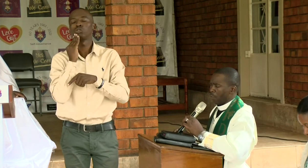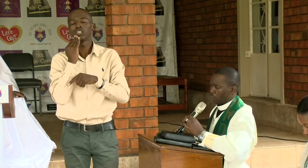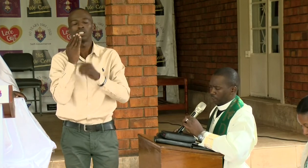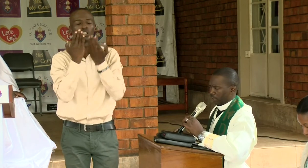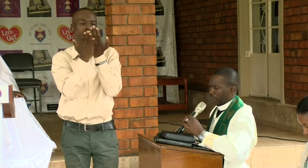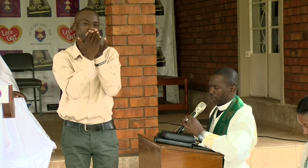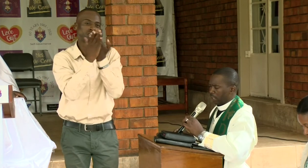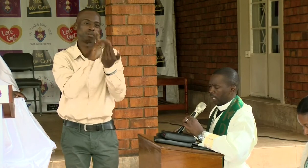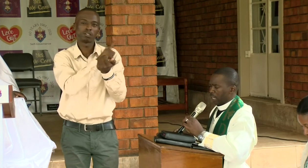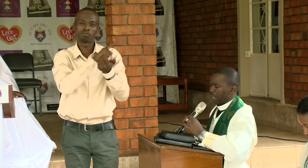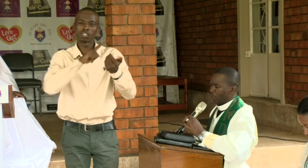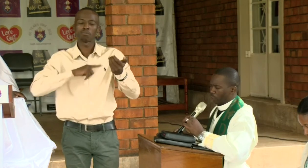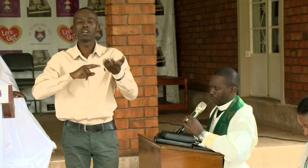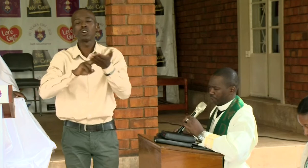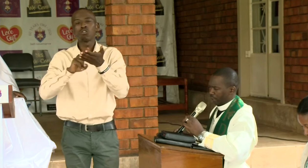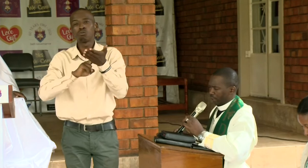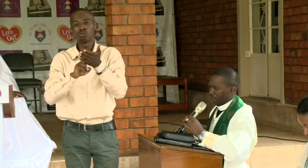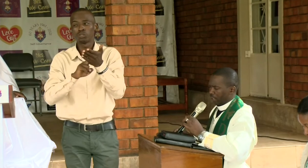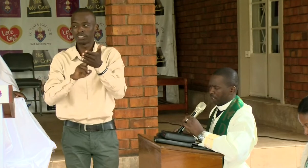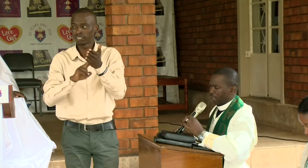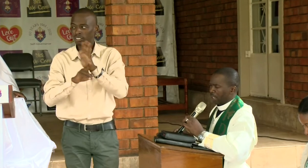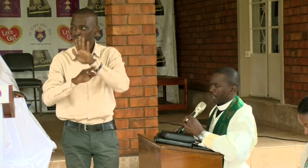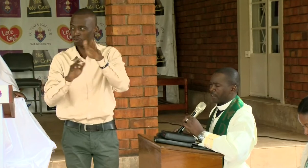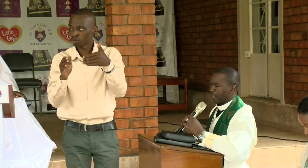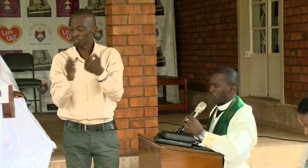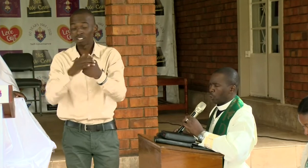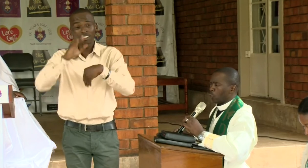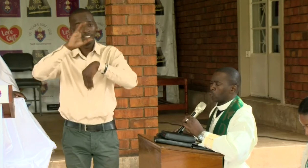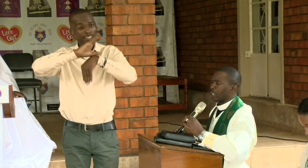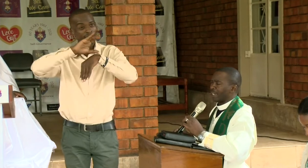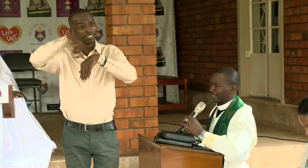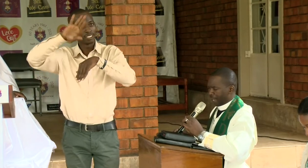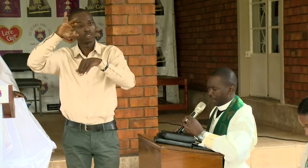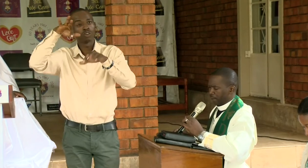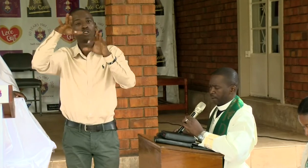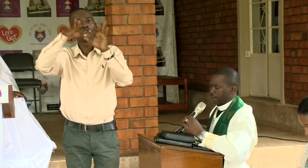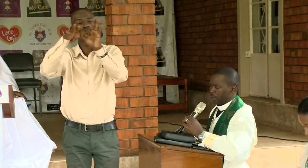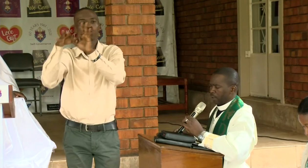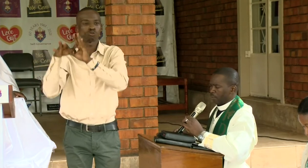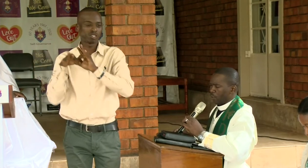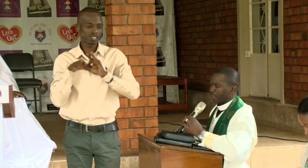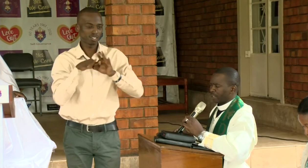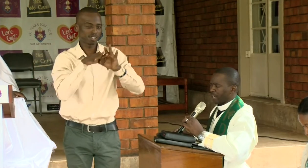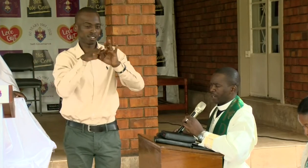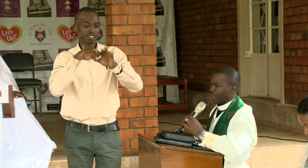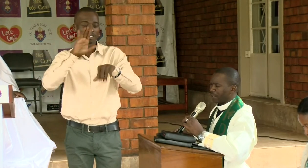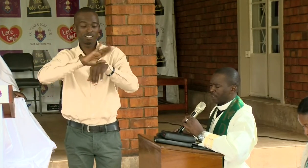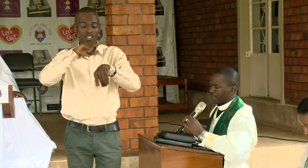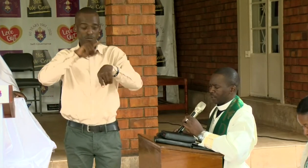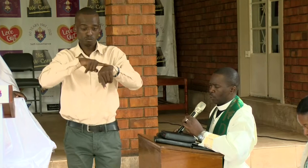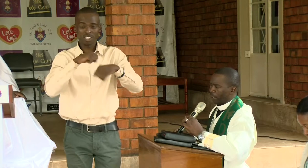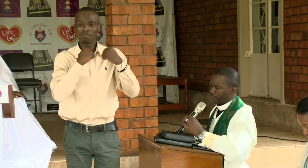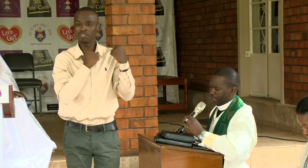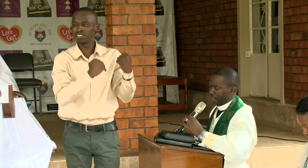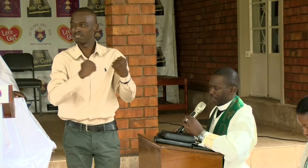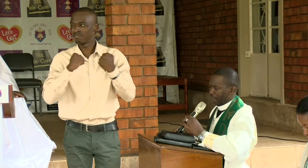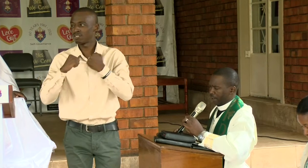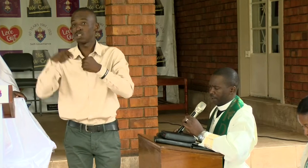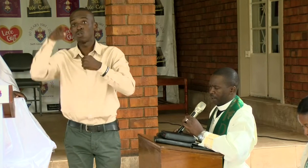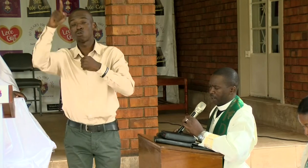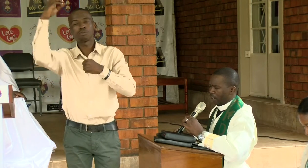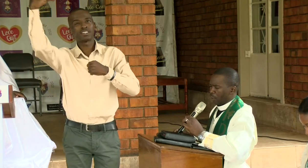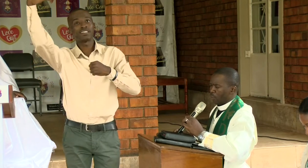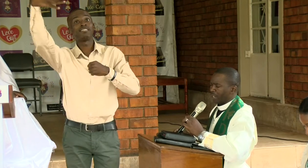tusaba omukozese nawe bakozese ekkanisa yongera okugigatta mu kaseera akakazigizi gobeere